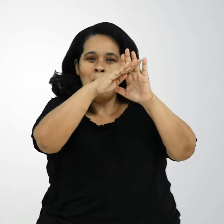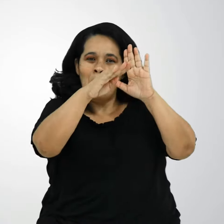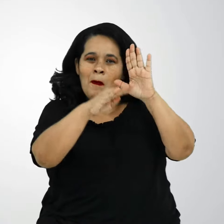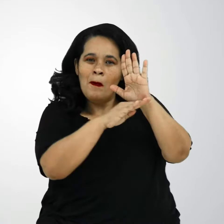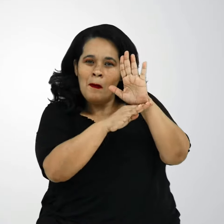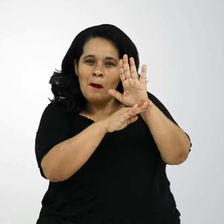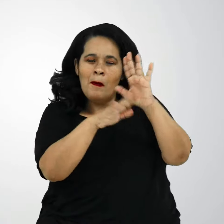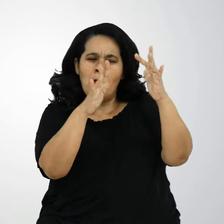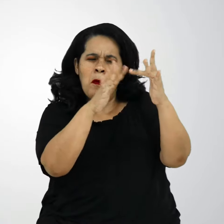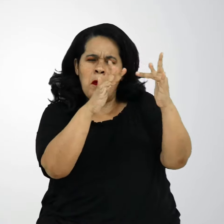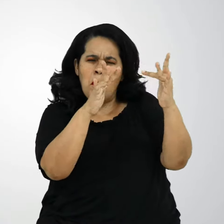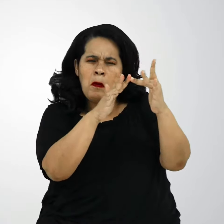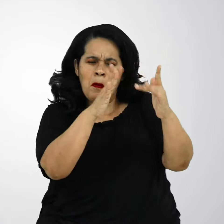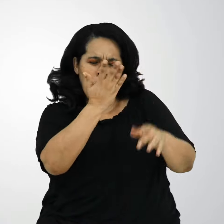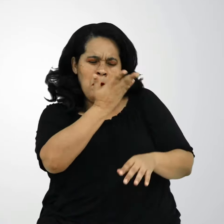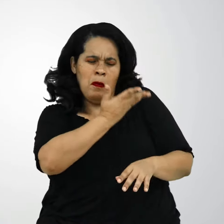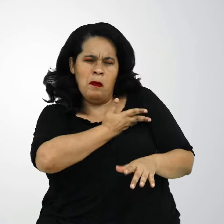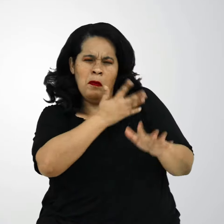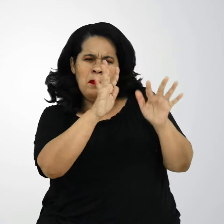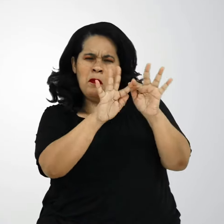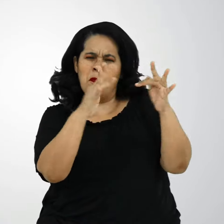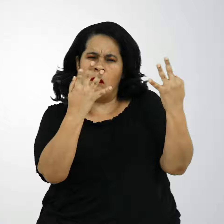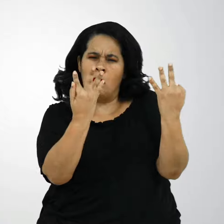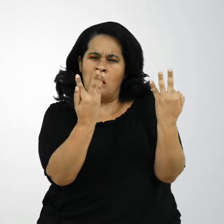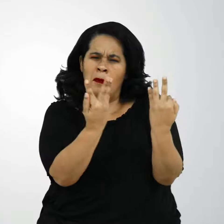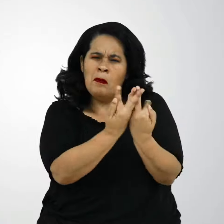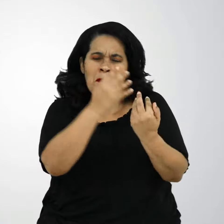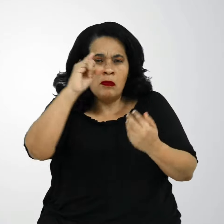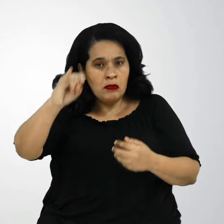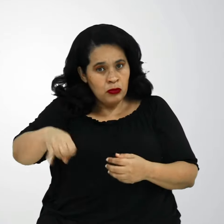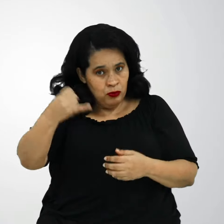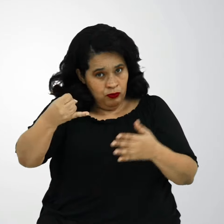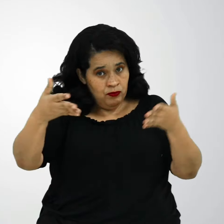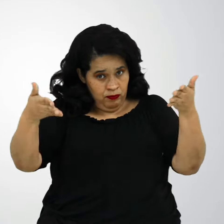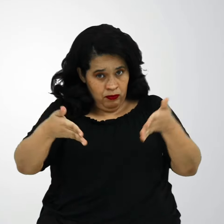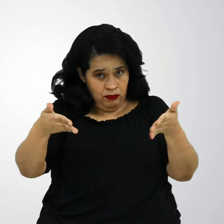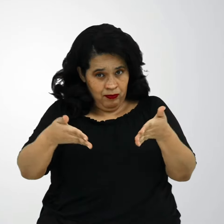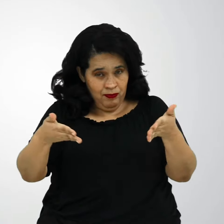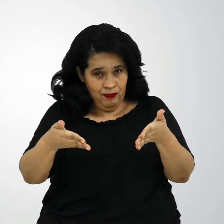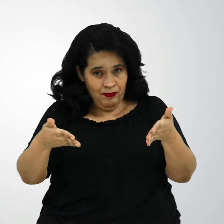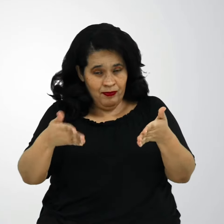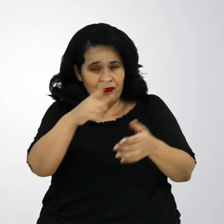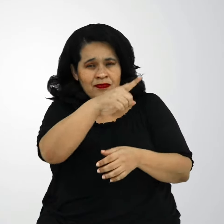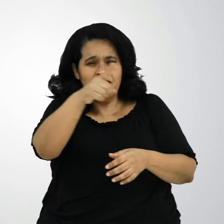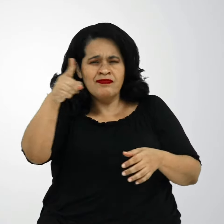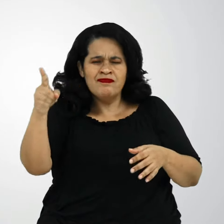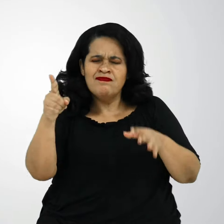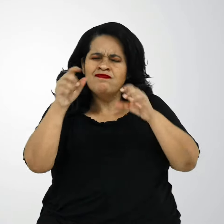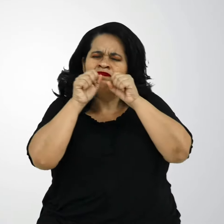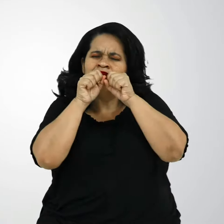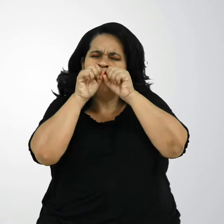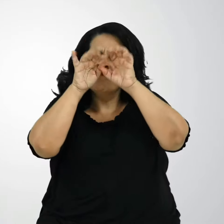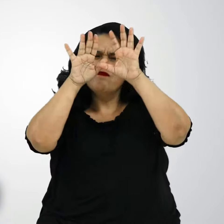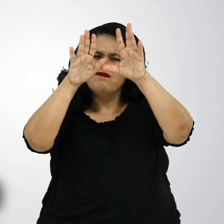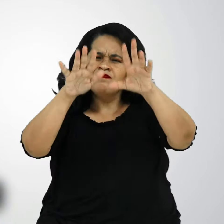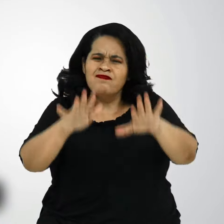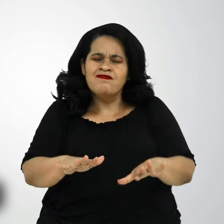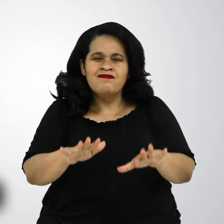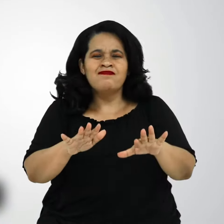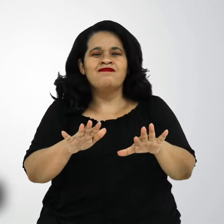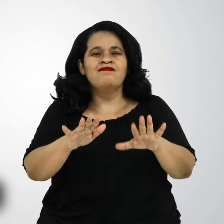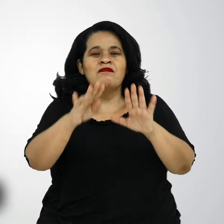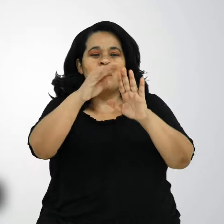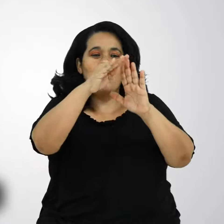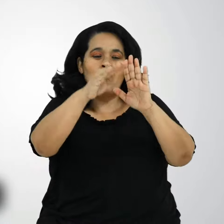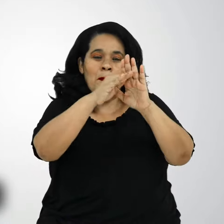amigos e familiares. Aproveita esse tempo inicial agora e você que é tão abençoado com o programa Texto e Contexto,